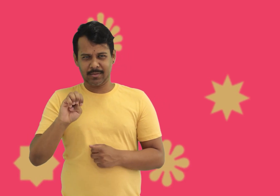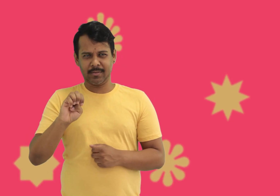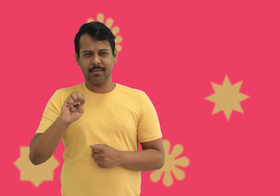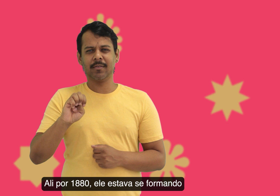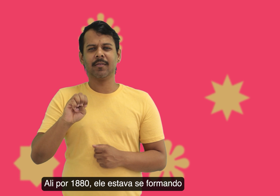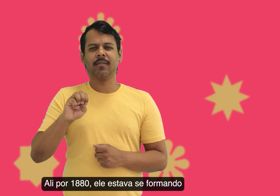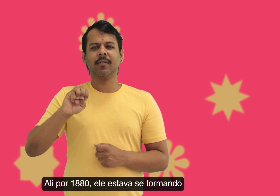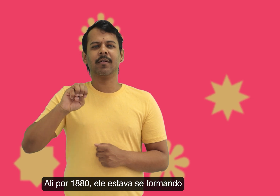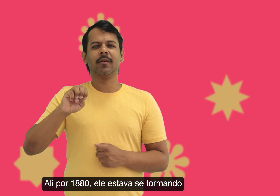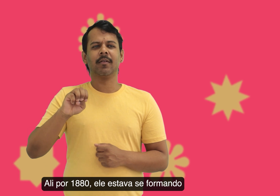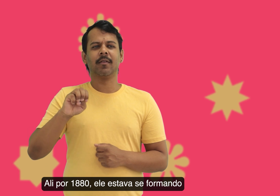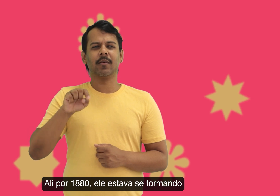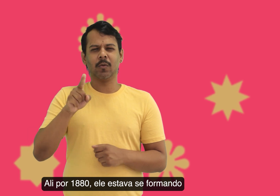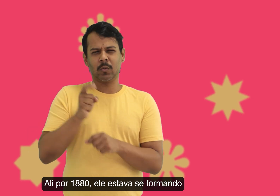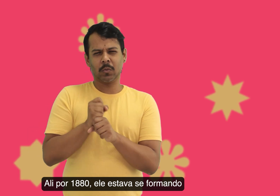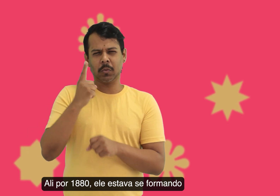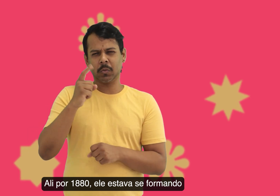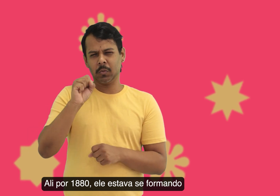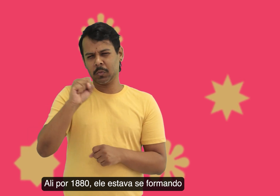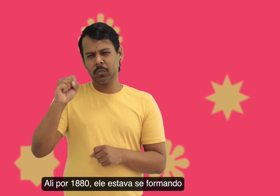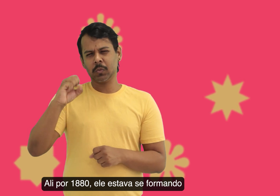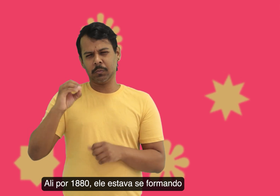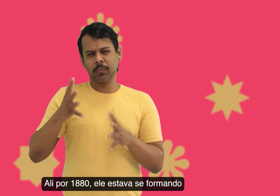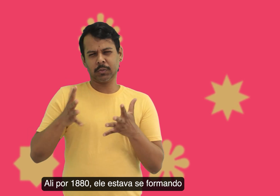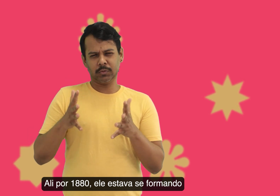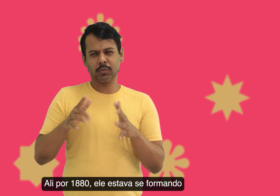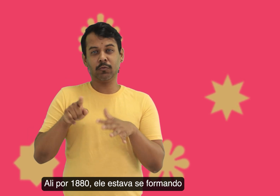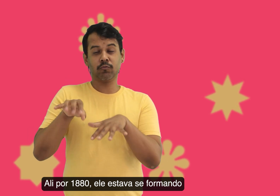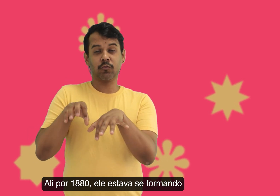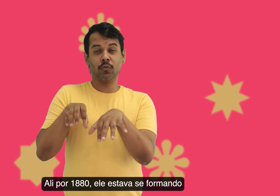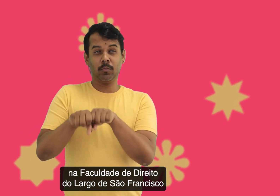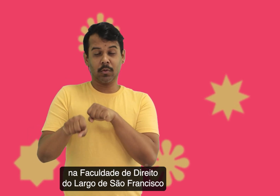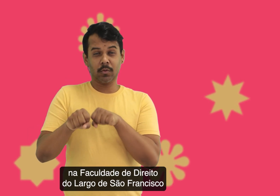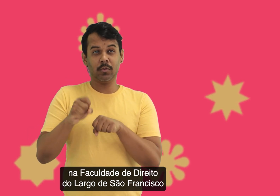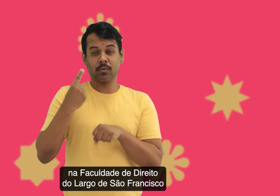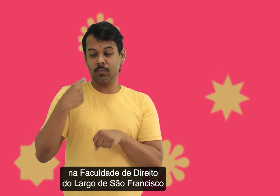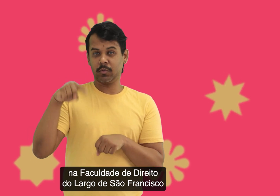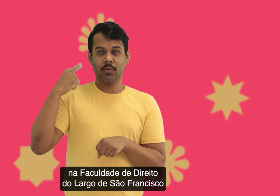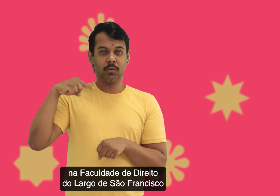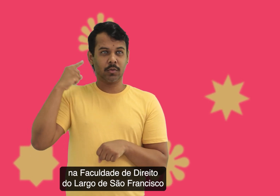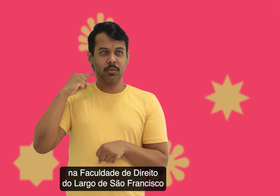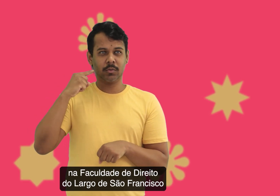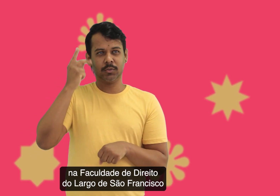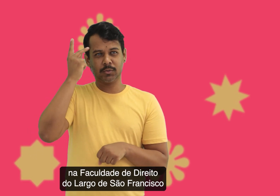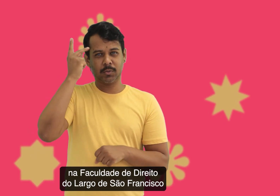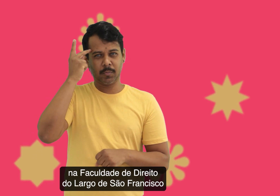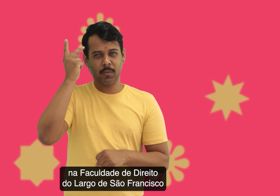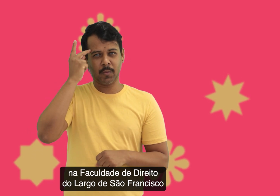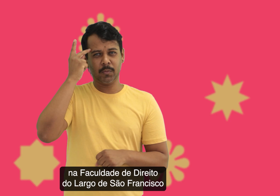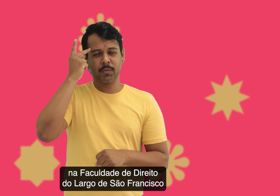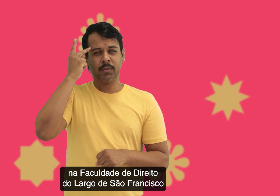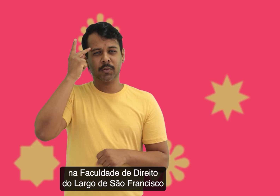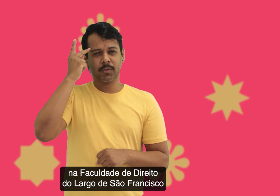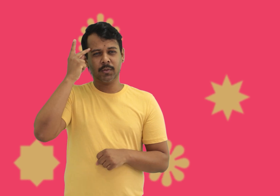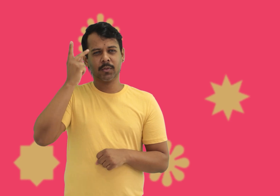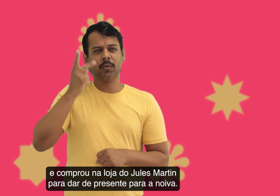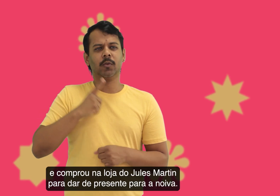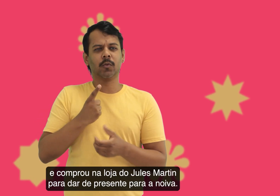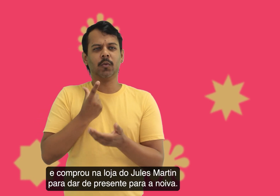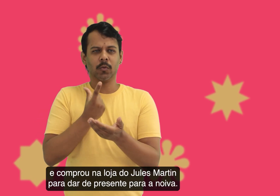Machado. Ali por 1880, ele estava se formando na Faculdade de Direito do Largo de São Francisco e